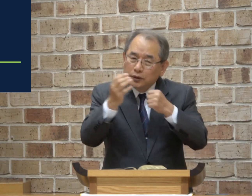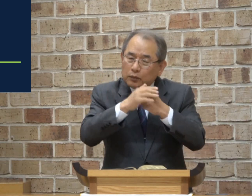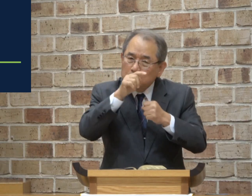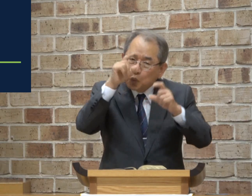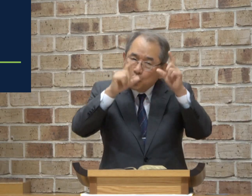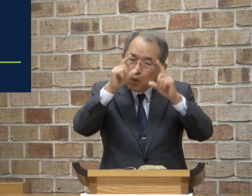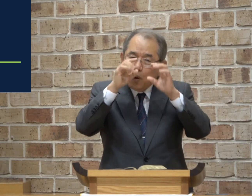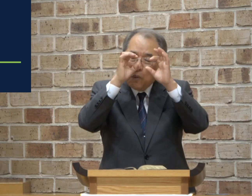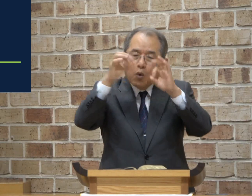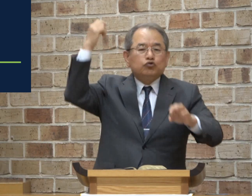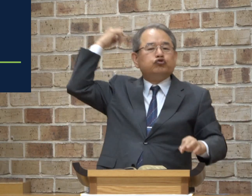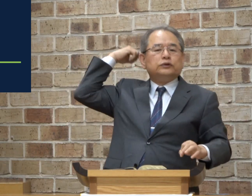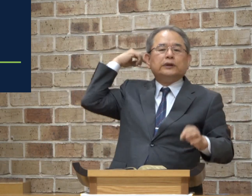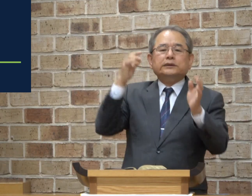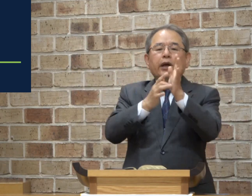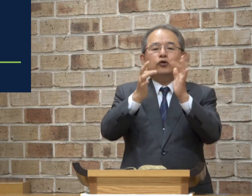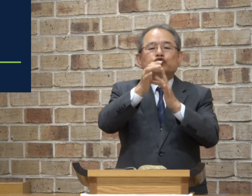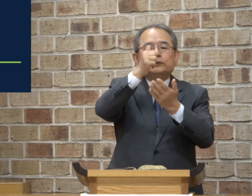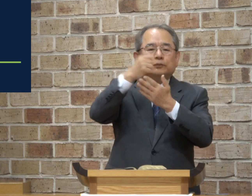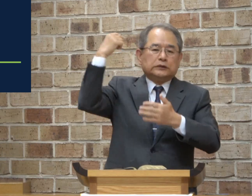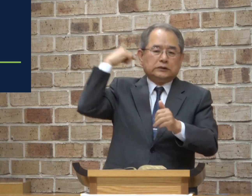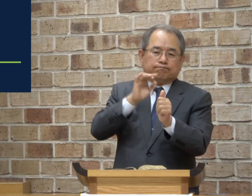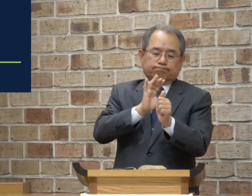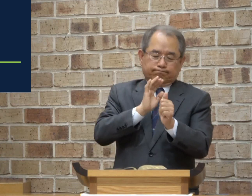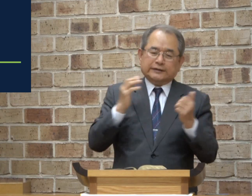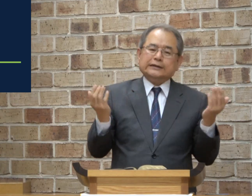성경 안에도 설명과 표현이 뒤에서 예수님이